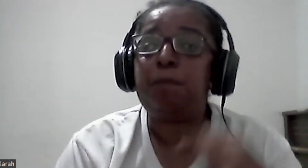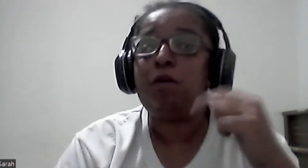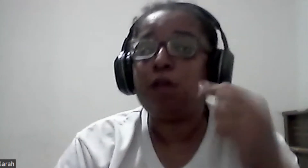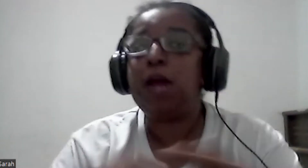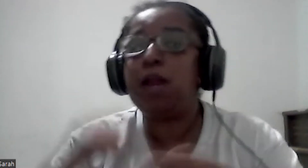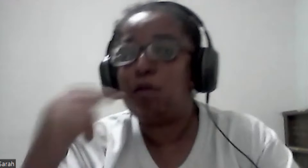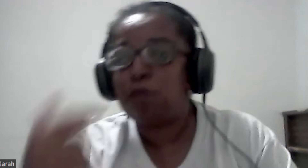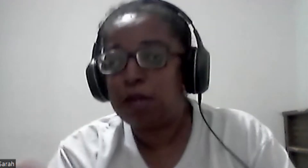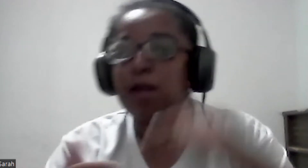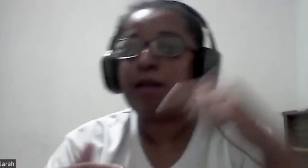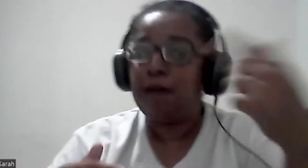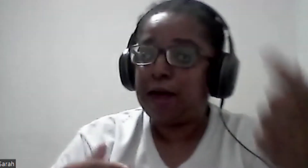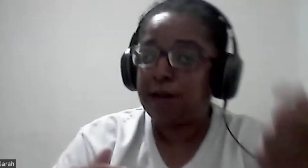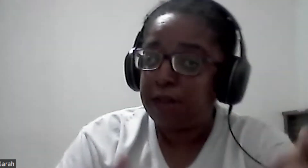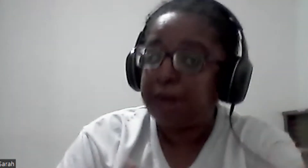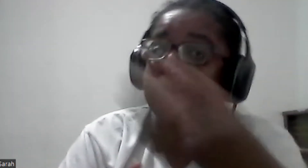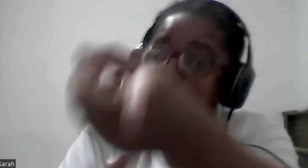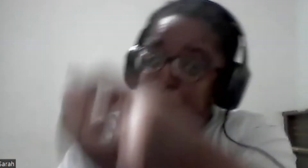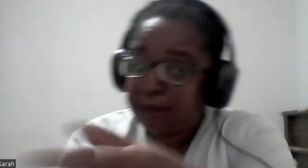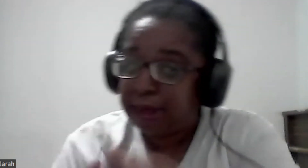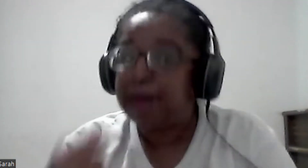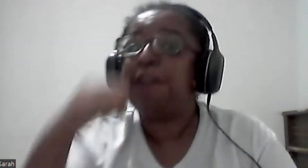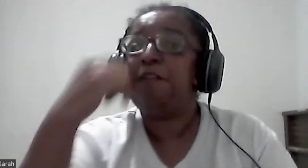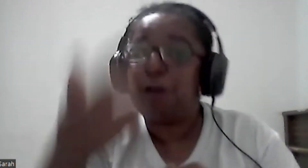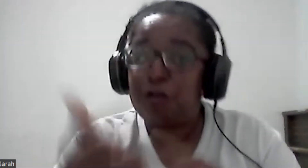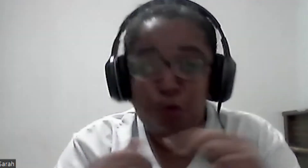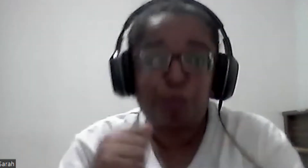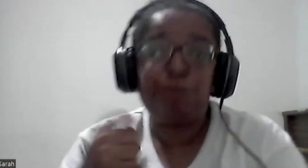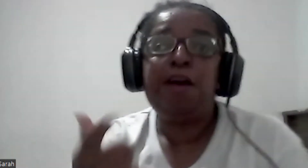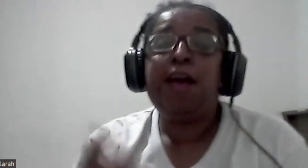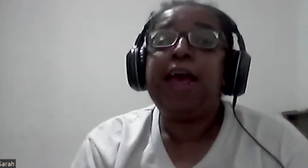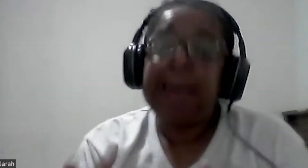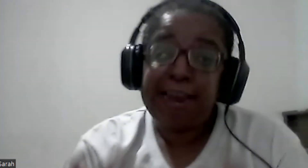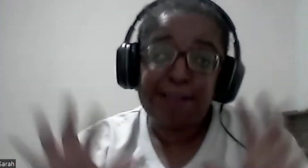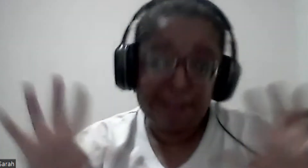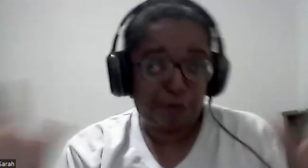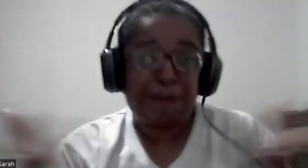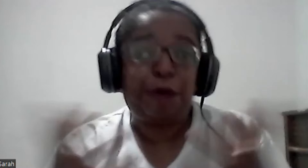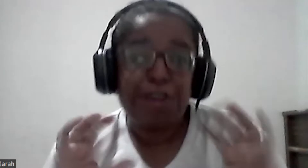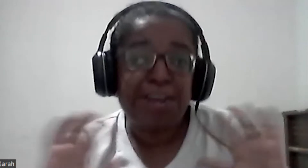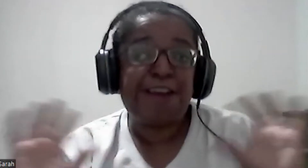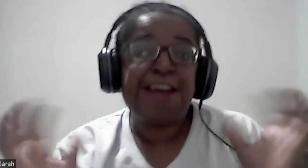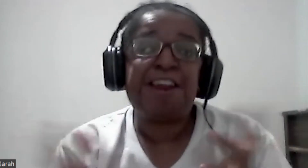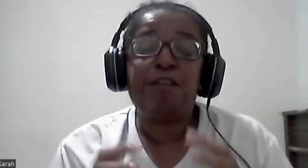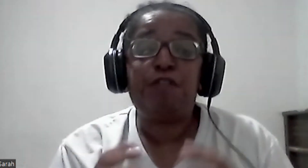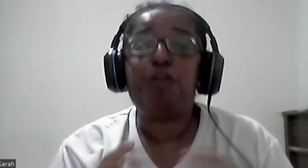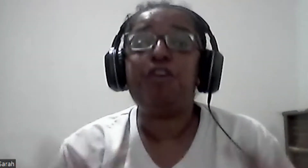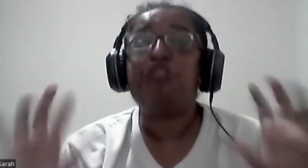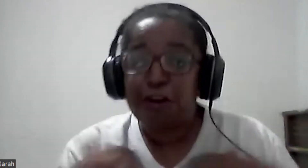por que ainda não tinha idade adaptada, esses negócios todos. A maioria, né, a direção ficou em choque,